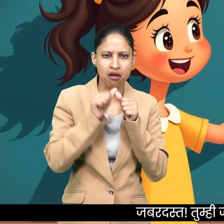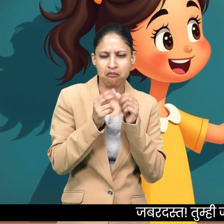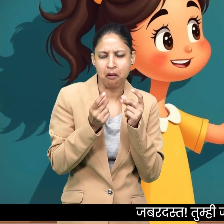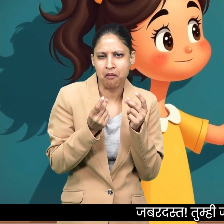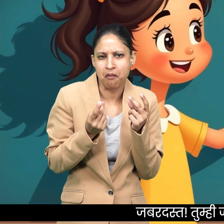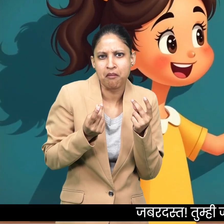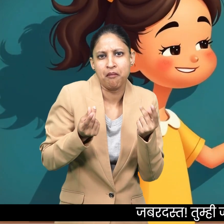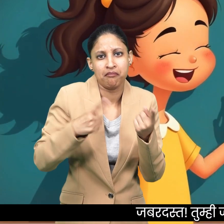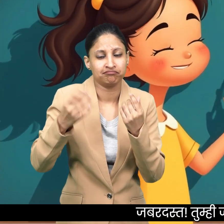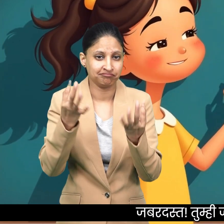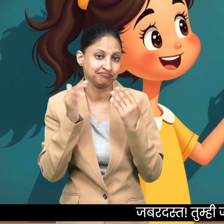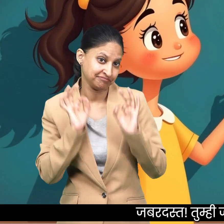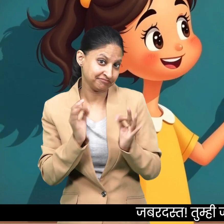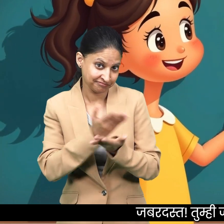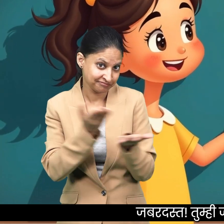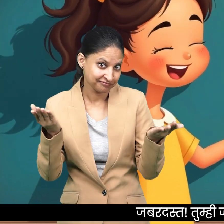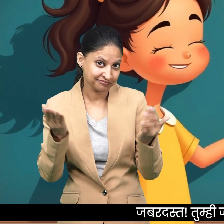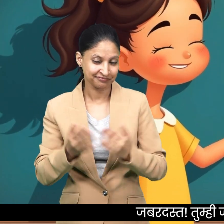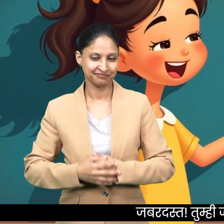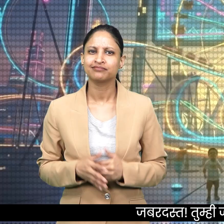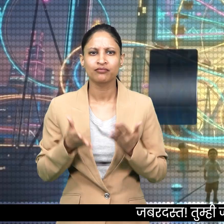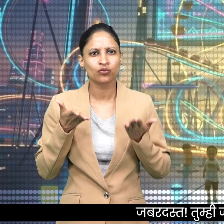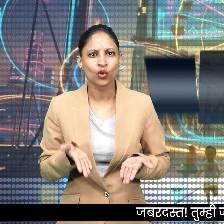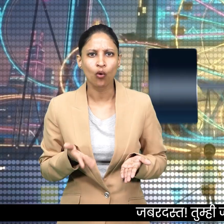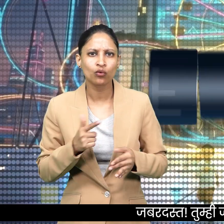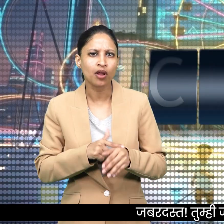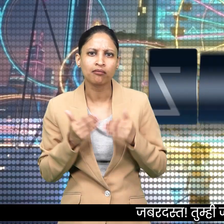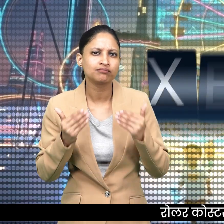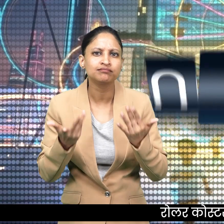जबरदस्त, तुम्ही जलद नंबर रायडर्स आहात.